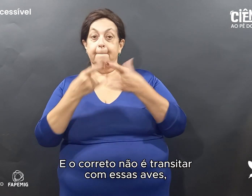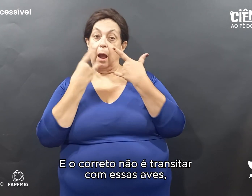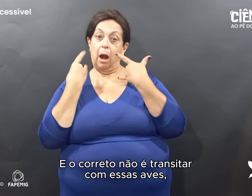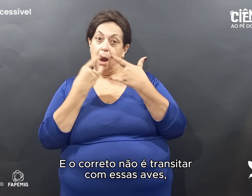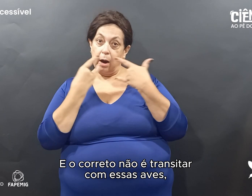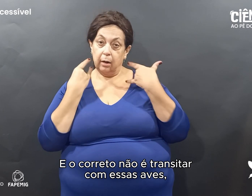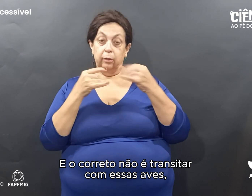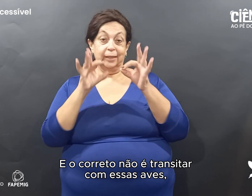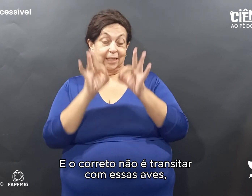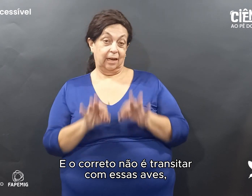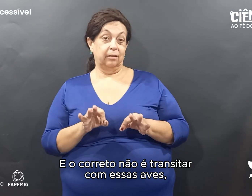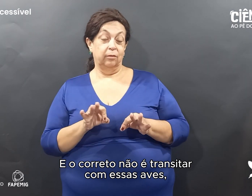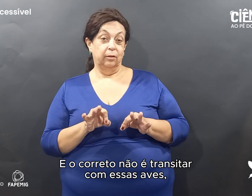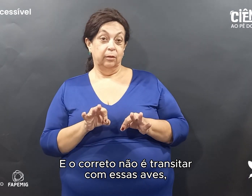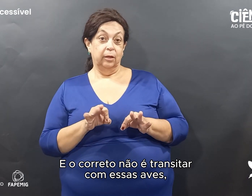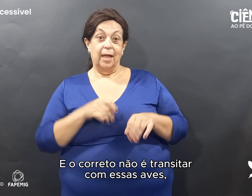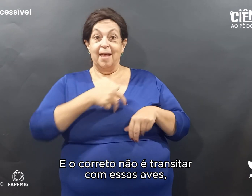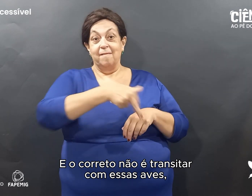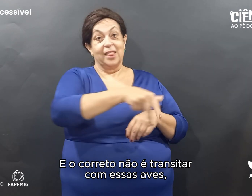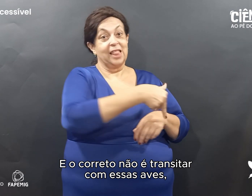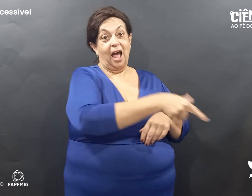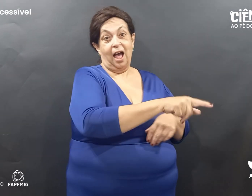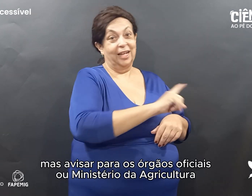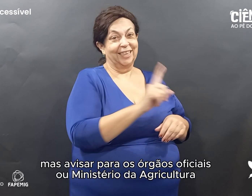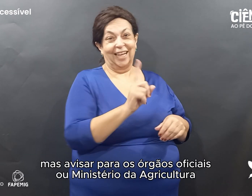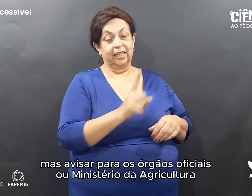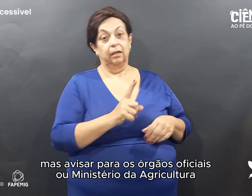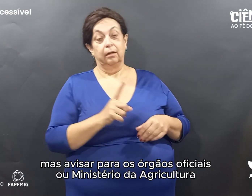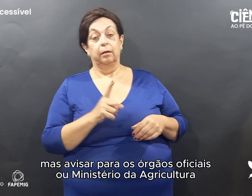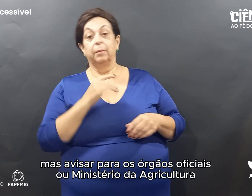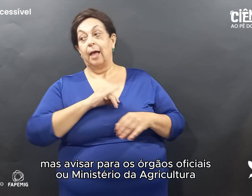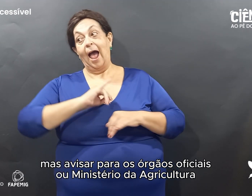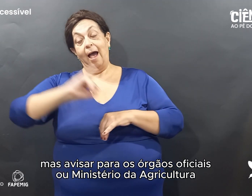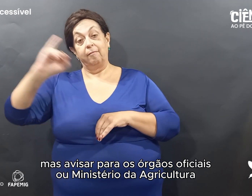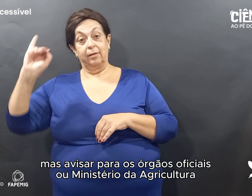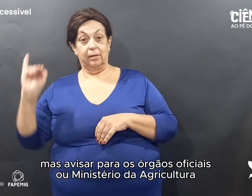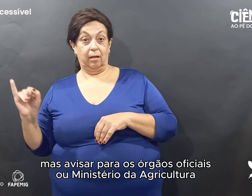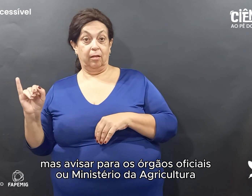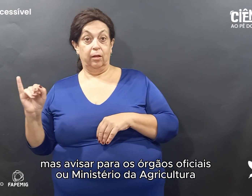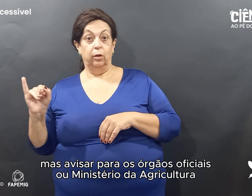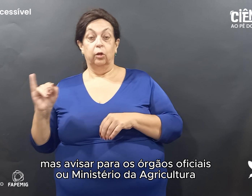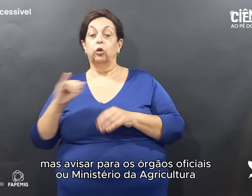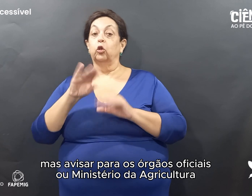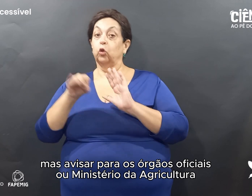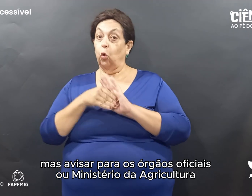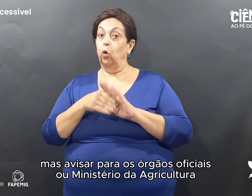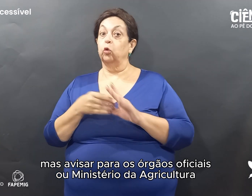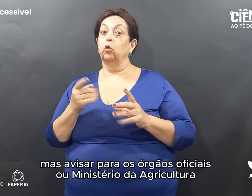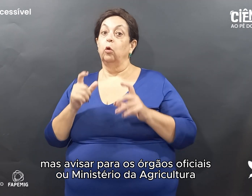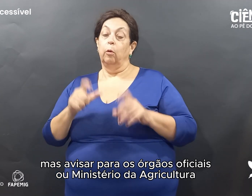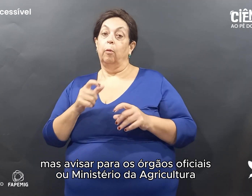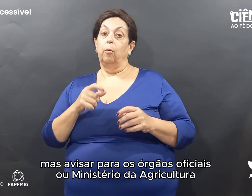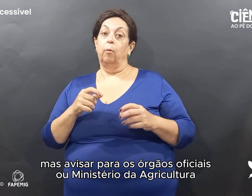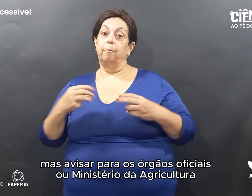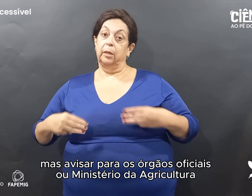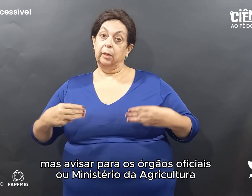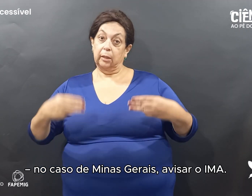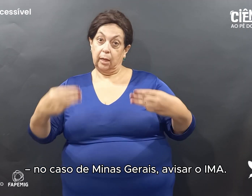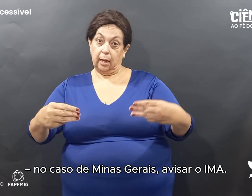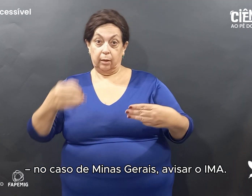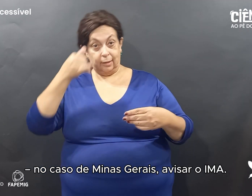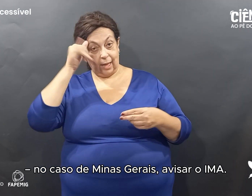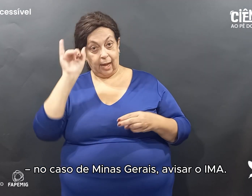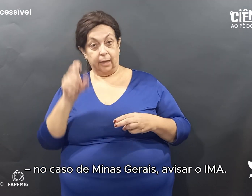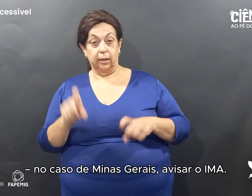E o correto não é transitar com essas aves, mas avisar para os órgãos oficiais, ou o Ministério da Agricultura,